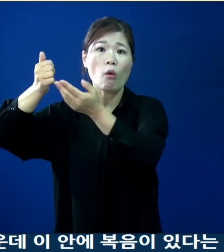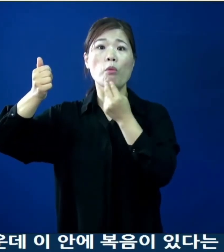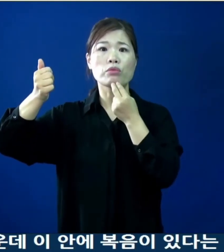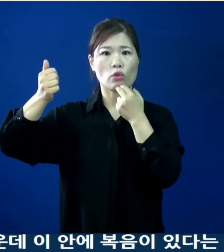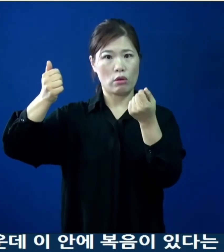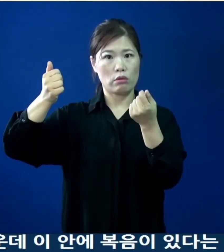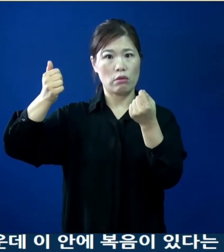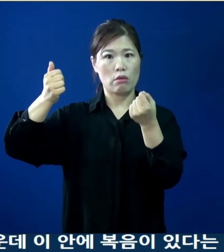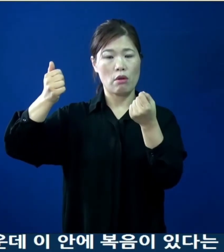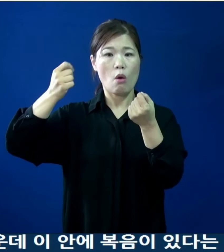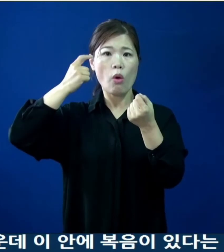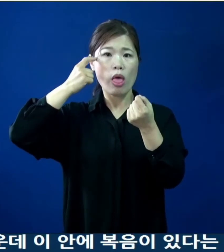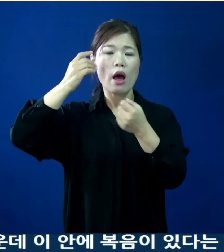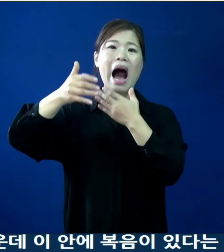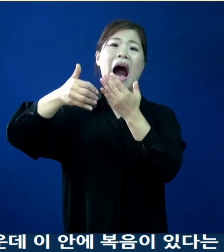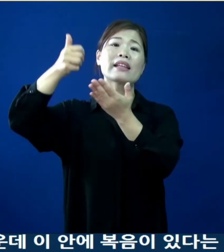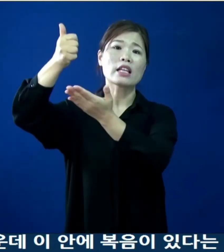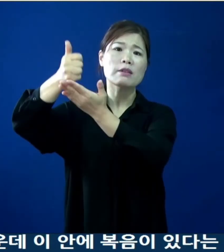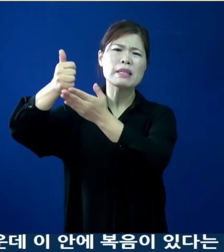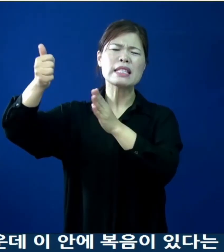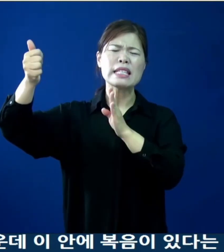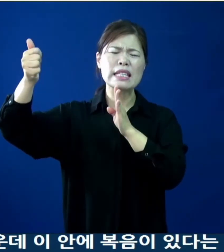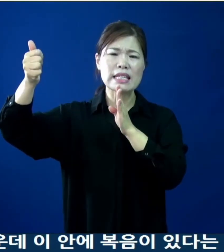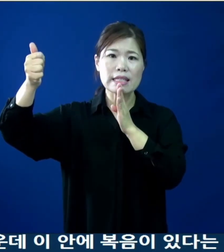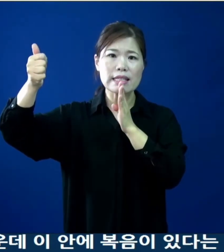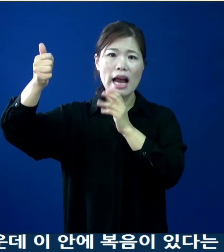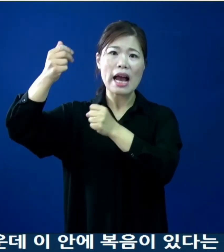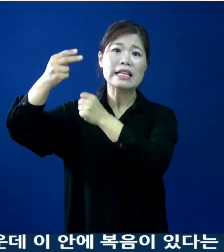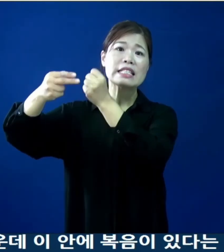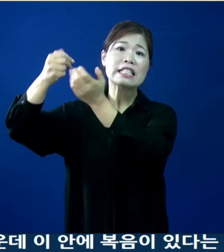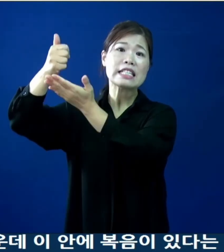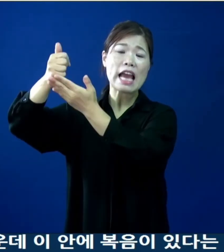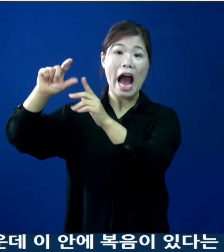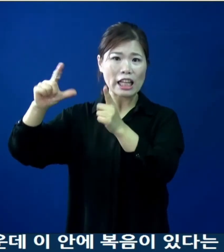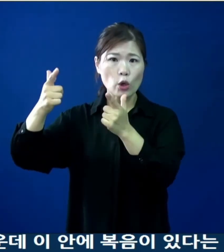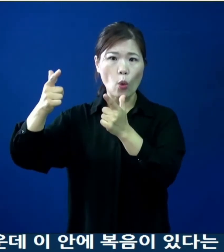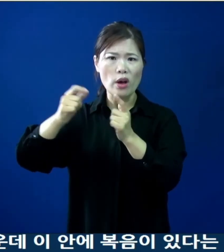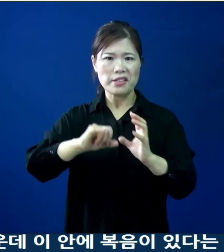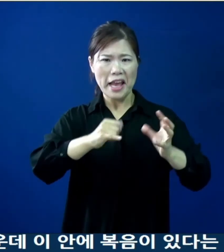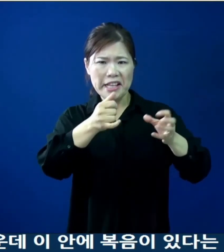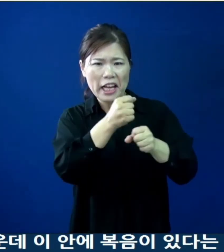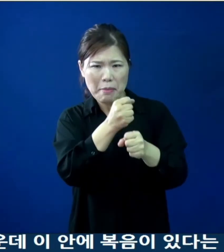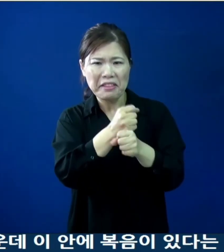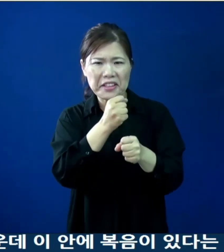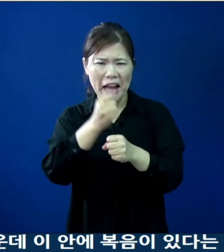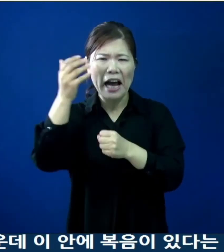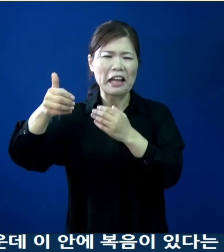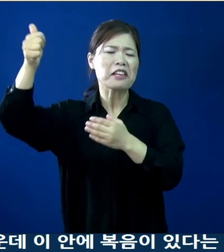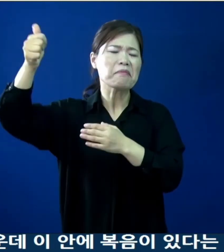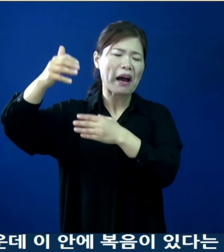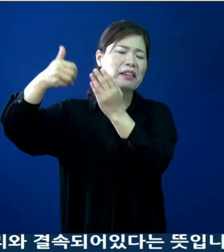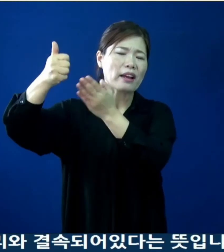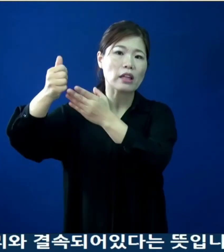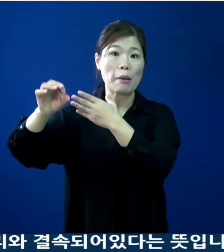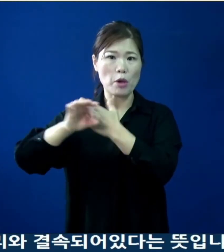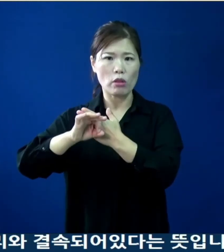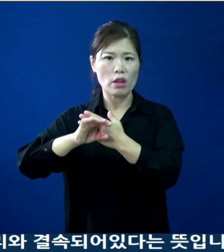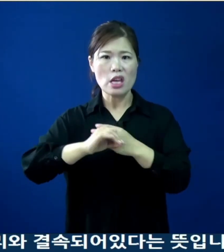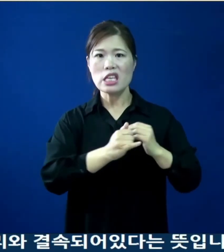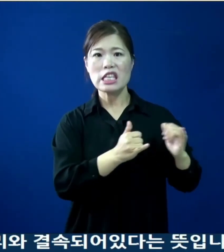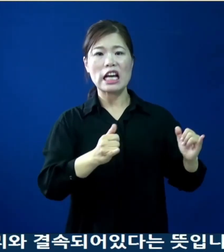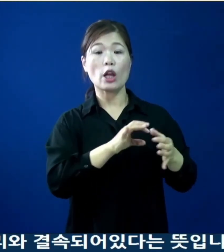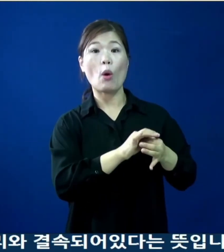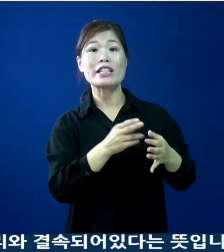하나님이 진짜 신이 아닌 세상에 만들어낸 신처럼 하나님, 인간에 관심이 없는